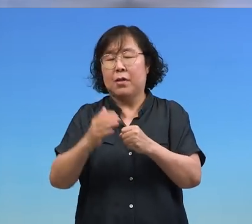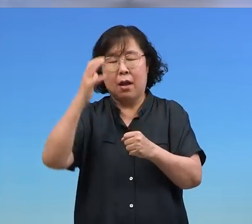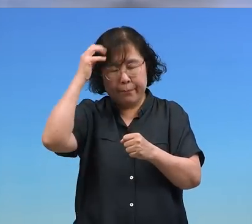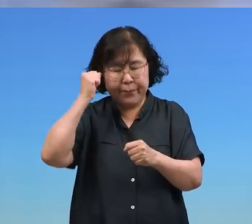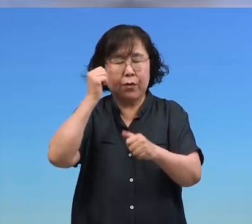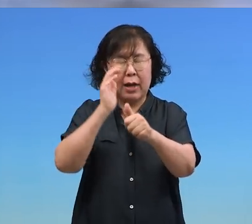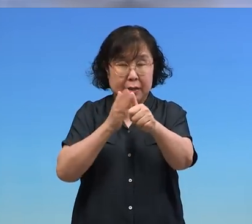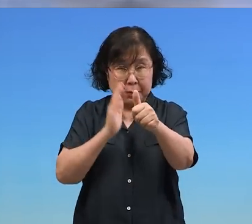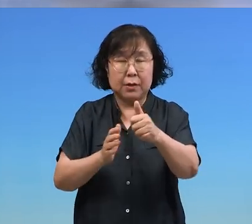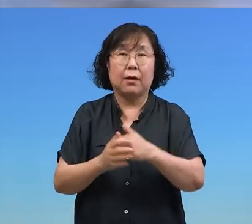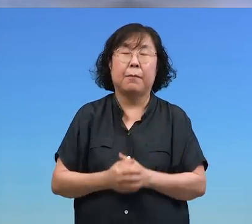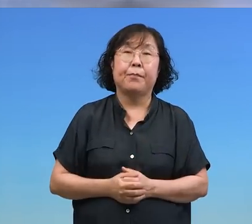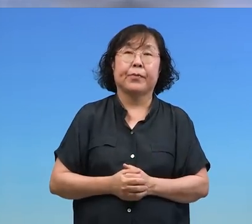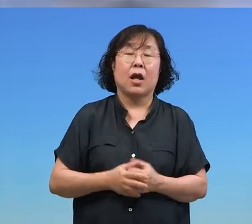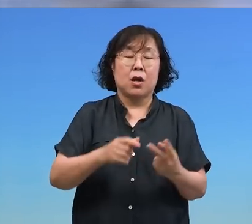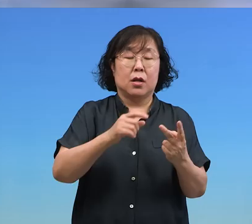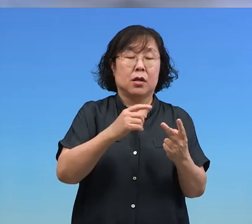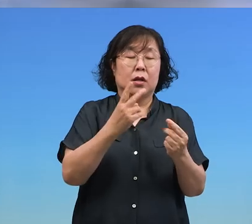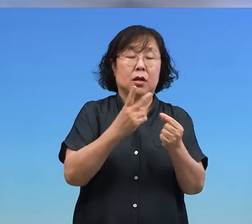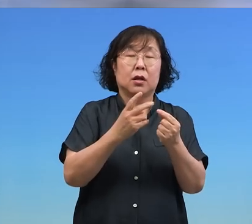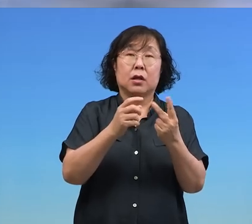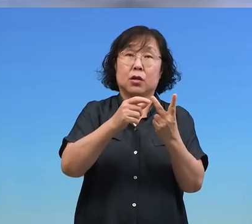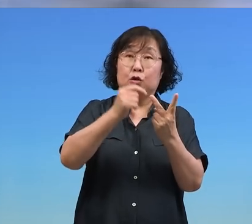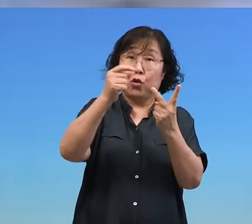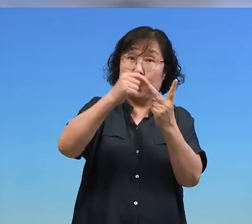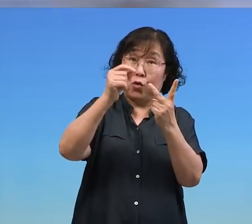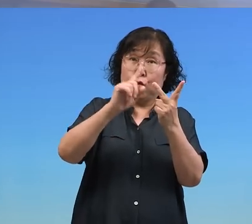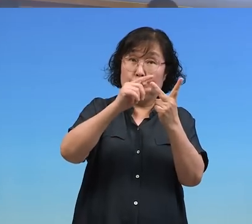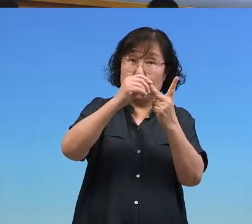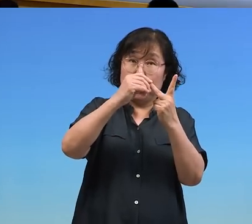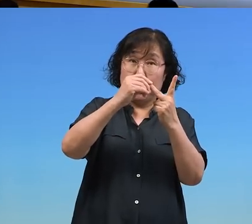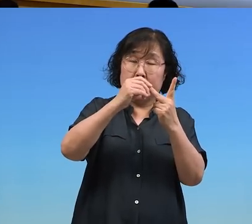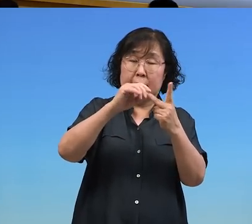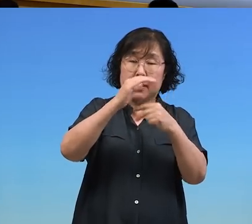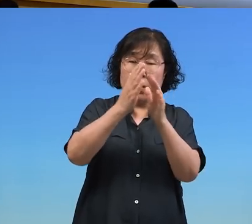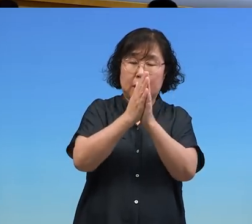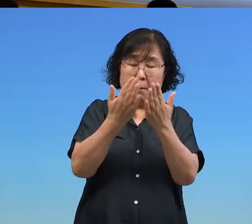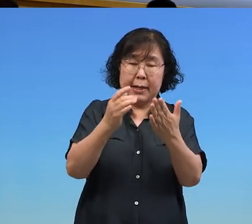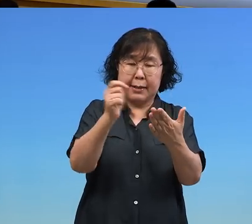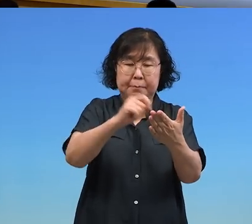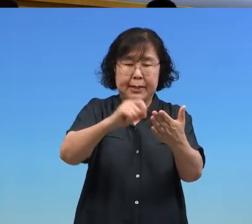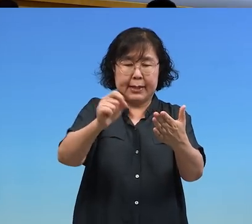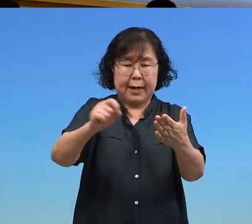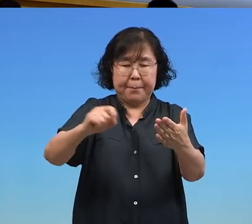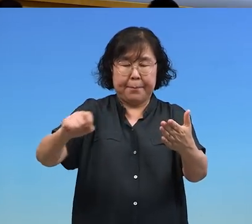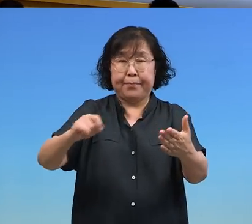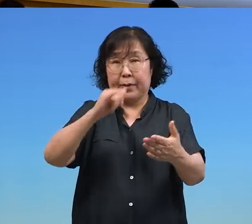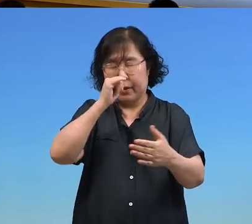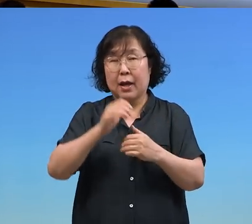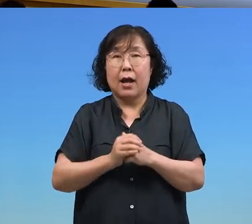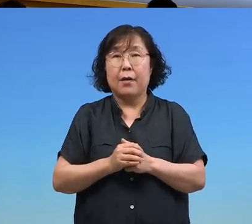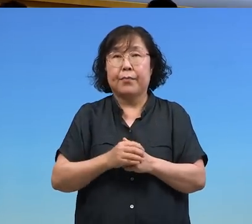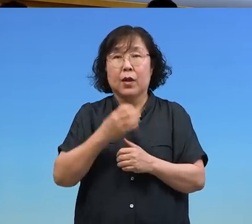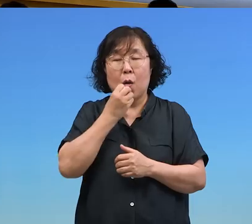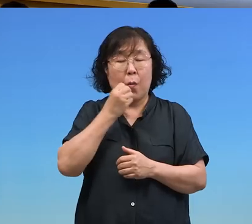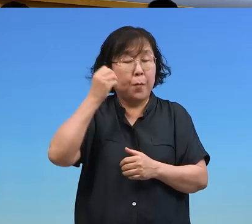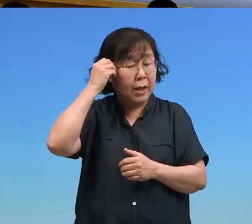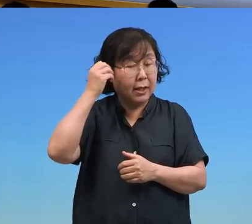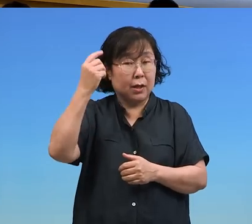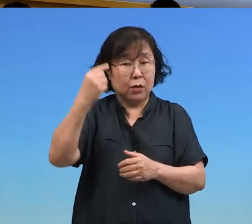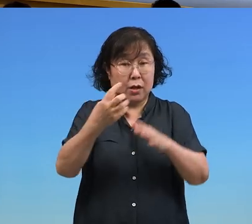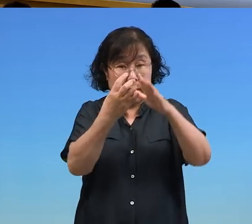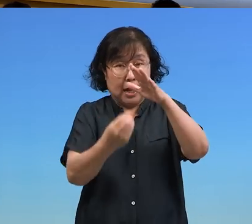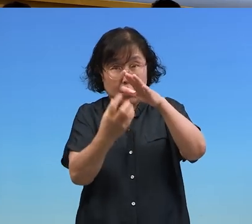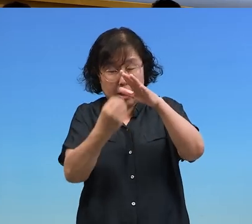해 주시고 그 다음 두 번째 선택이 이제 말씀 필사입니다 말씀 필사 홈페이지에 오셔가지고